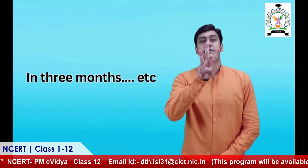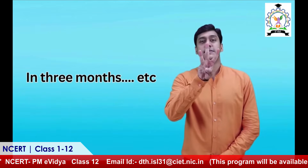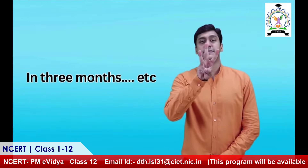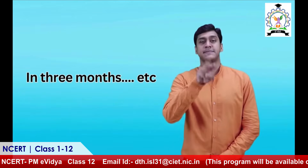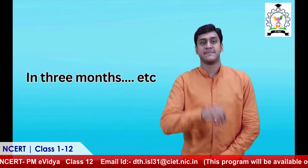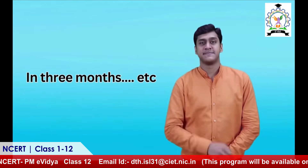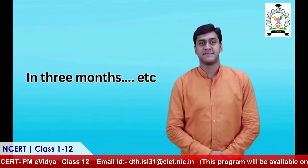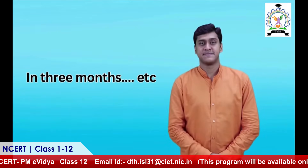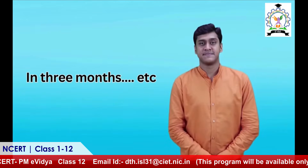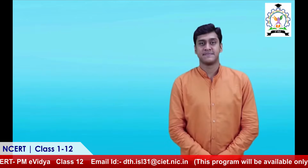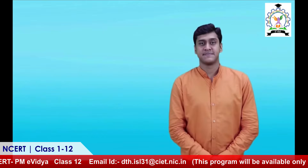3 महीनों में।